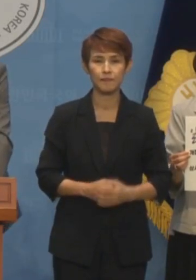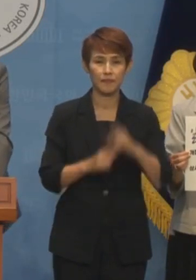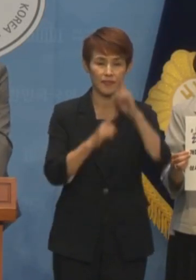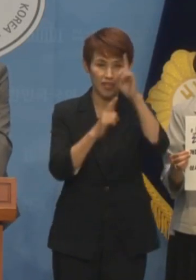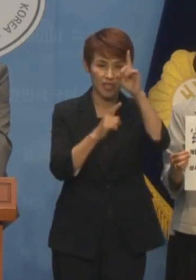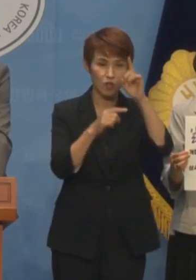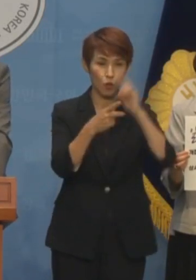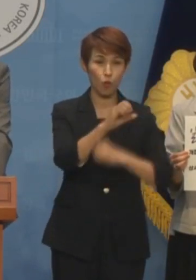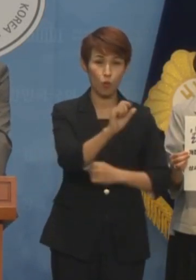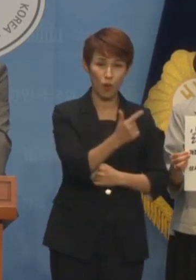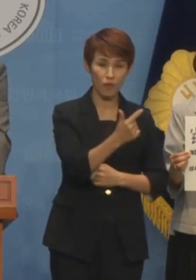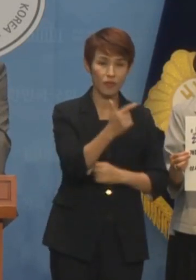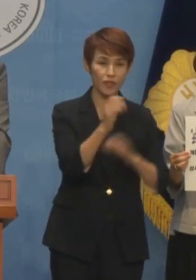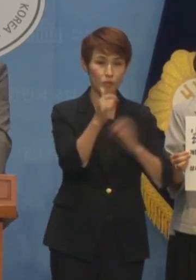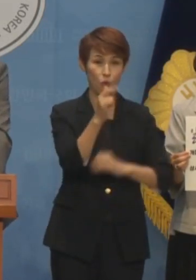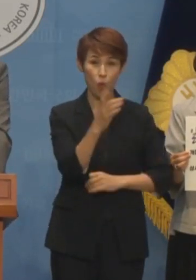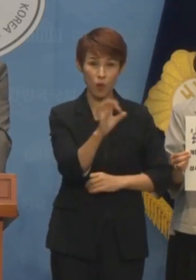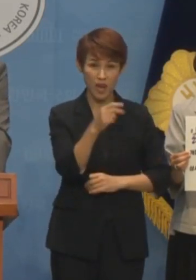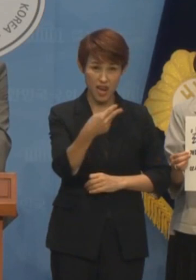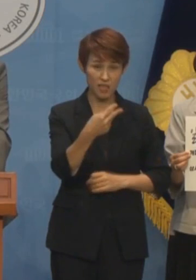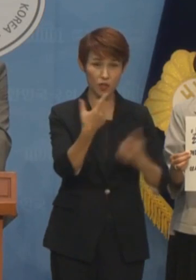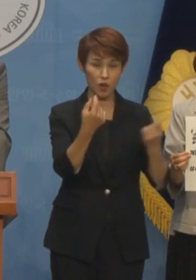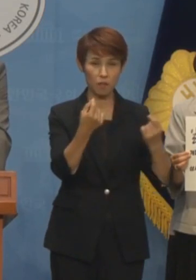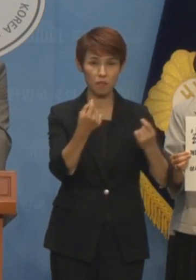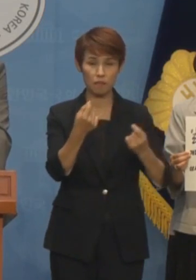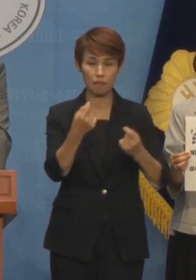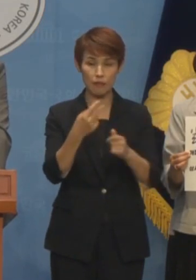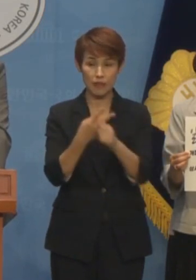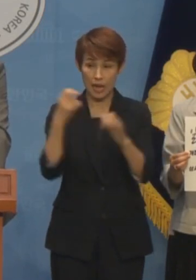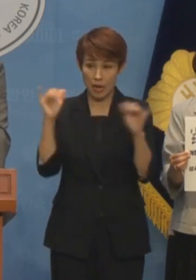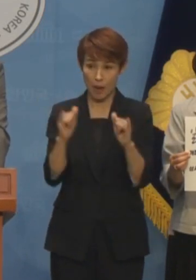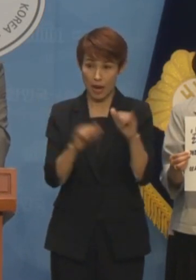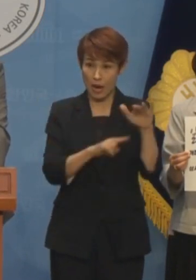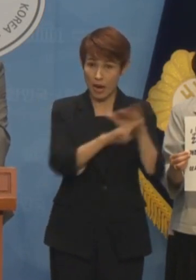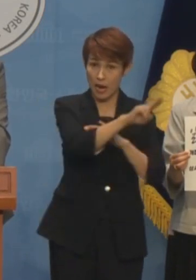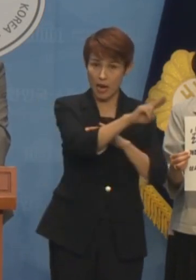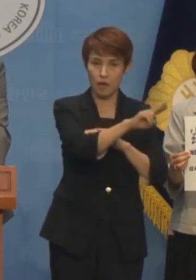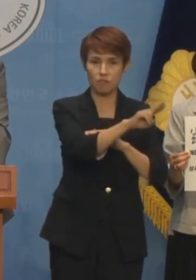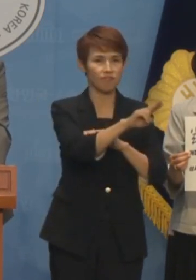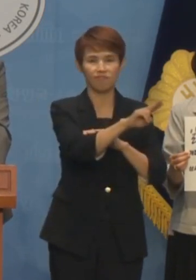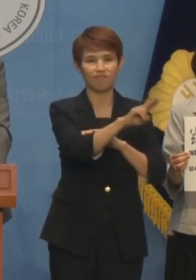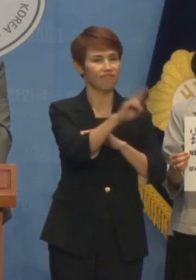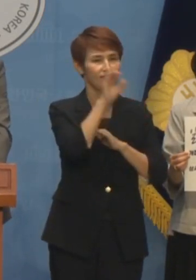이동관, 김홍일과 같이 탄핵을 피해 도망가 버릴 수 없도록 발의된